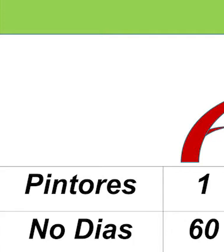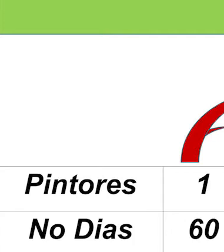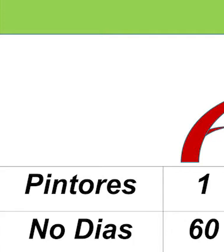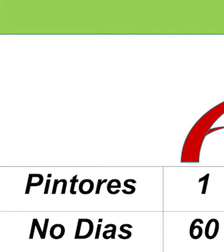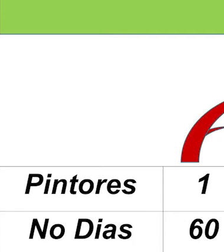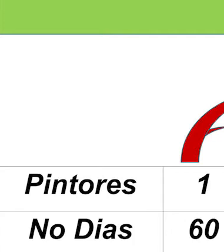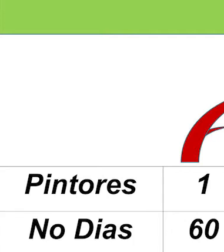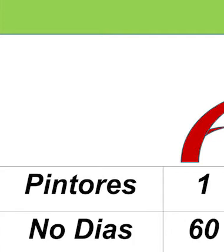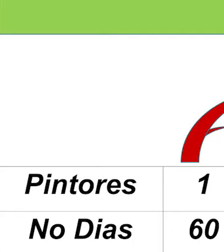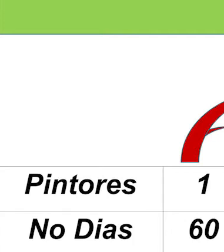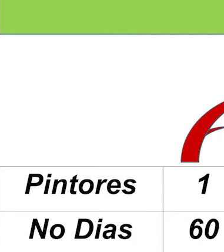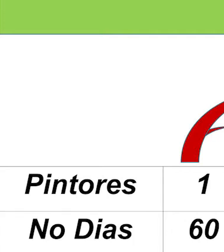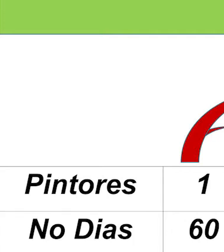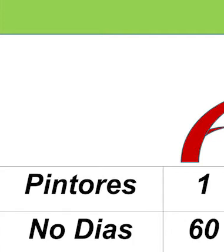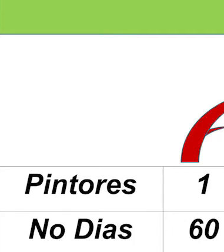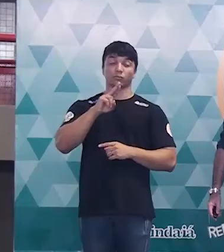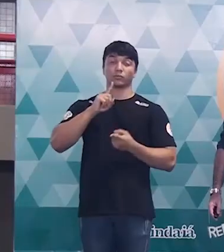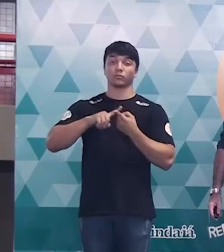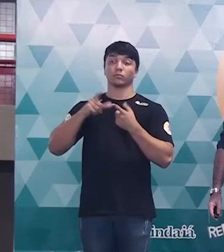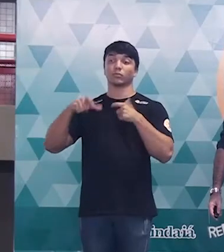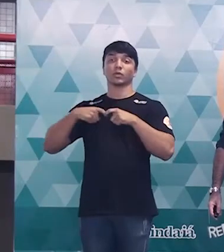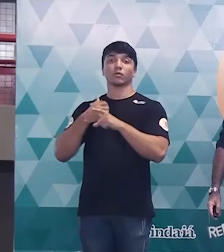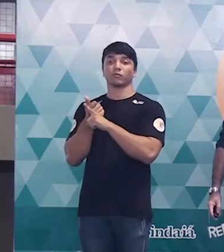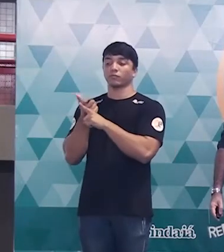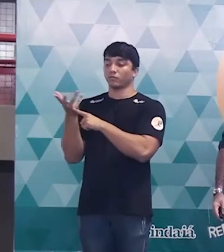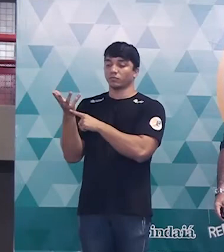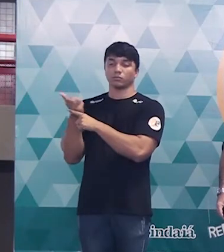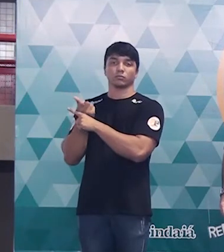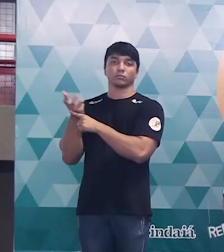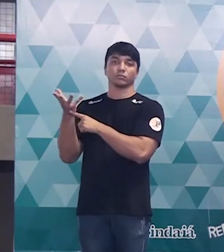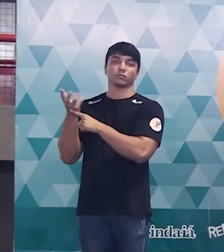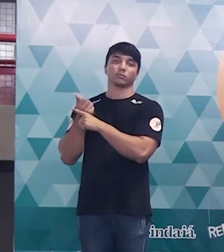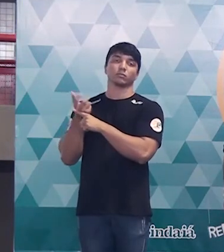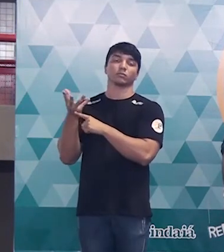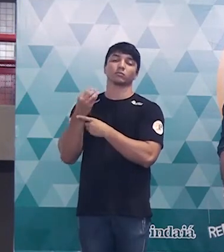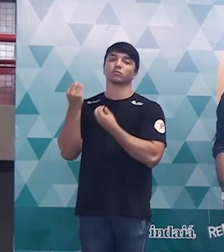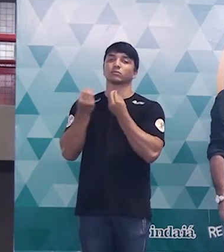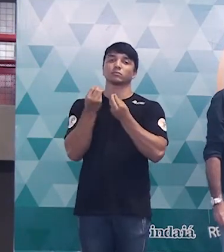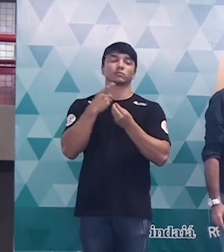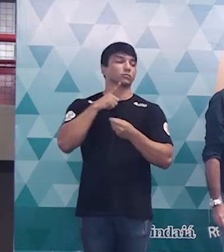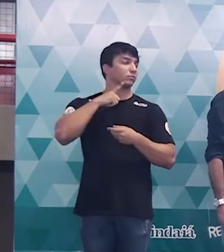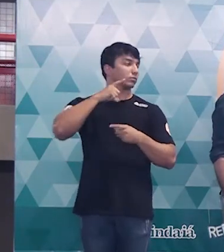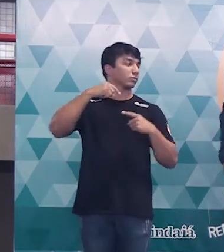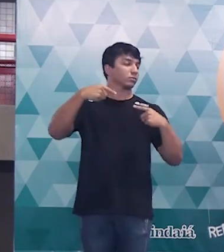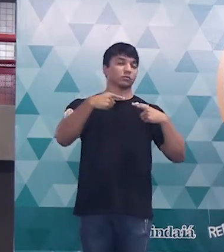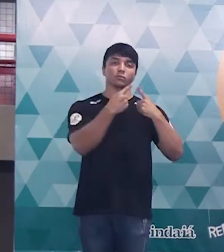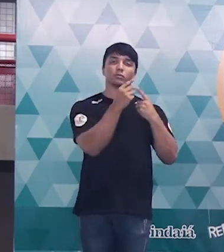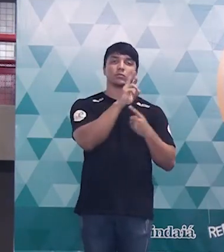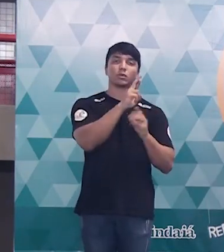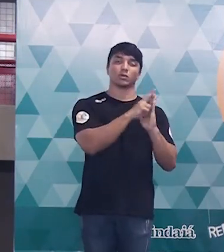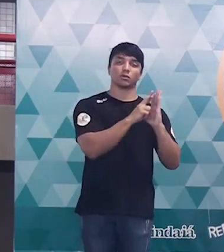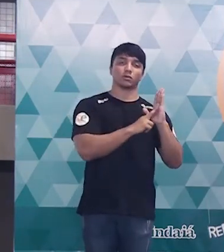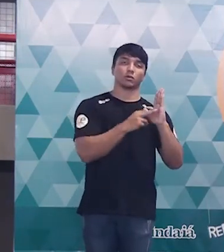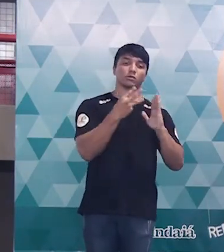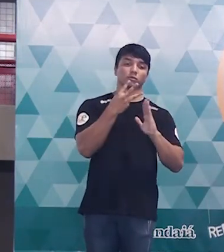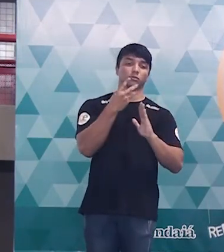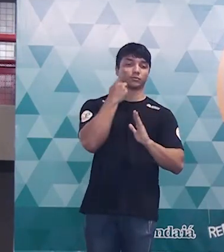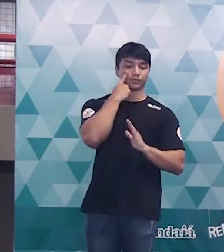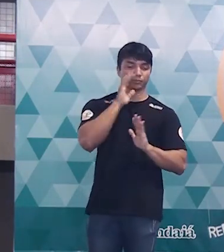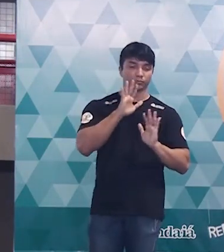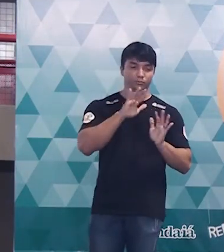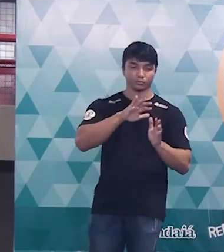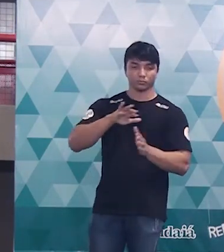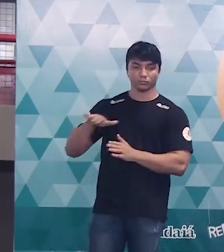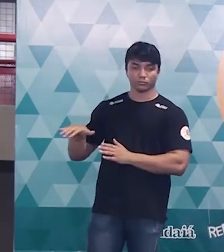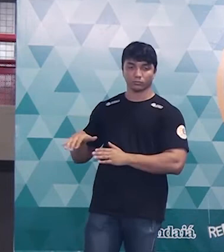que vocês usam muito na física. Bora ver o que seria então regra de 3. Bora ver aqui um